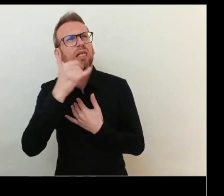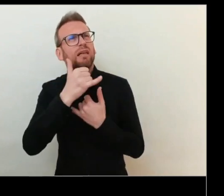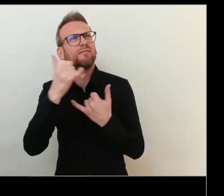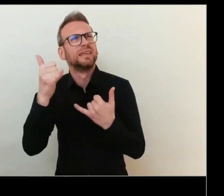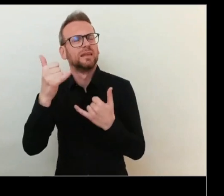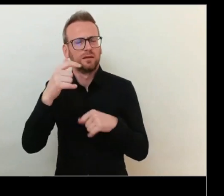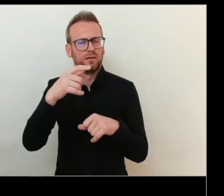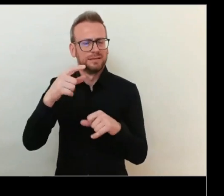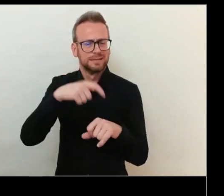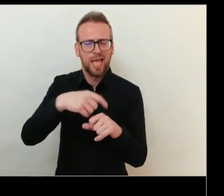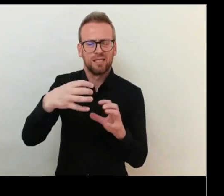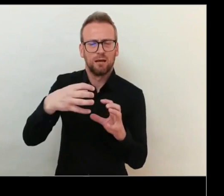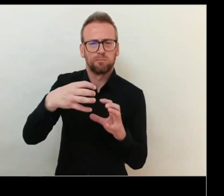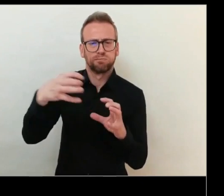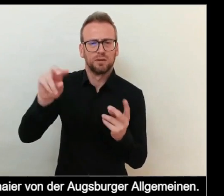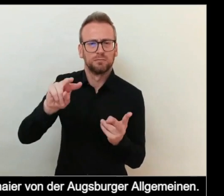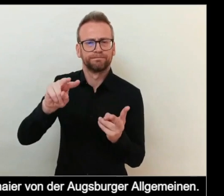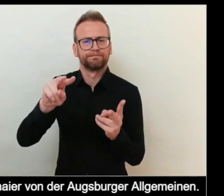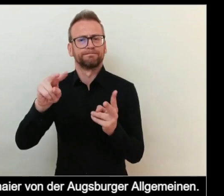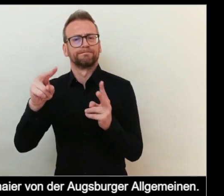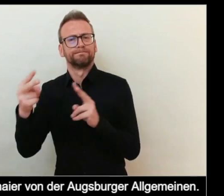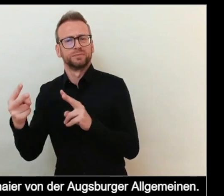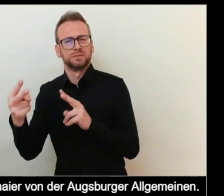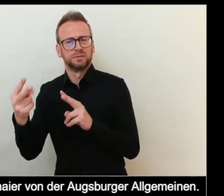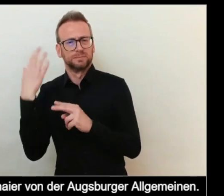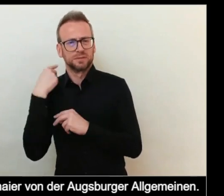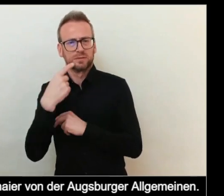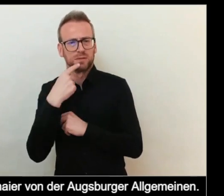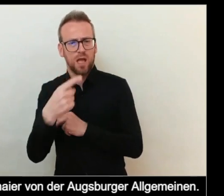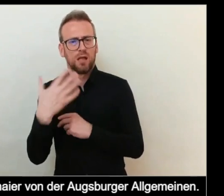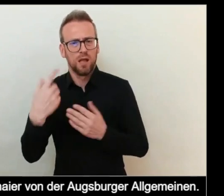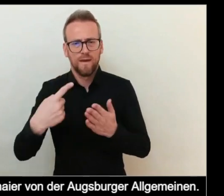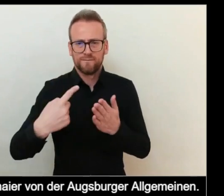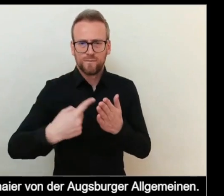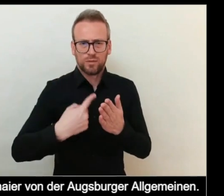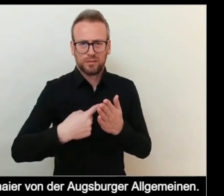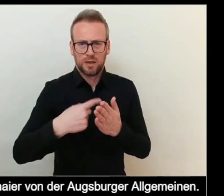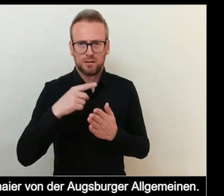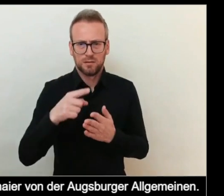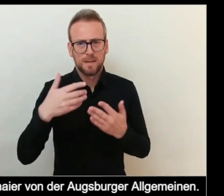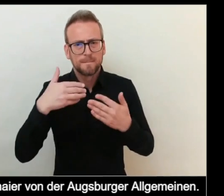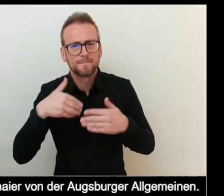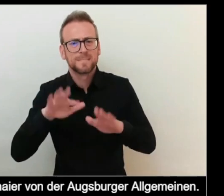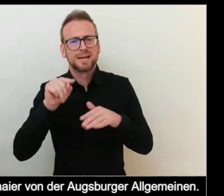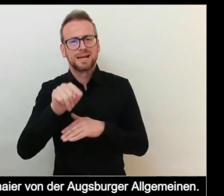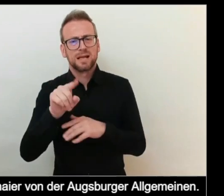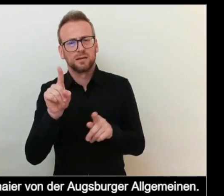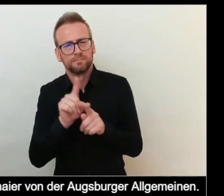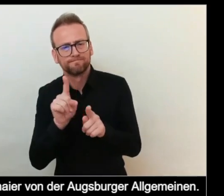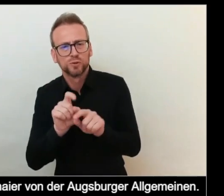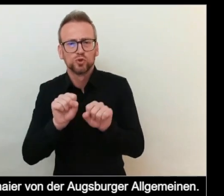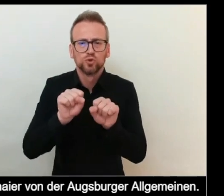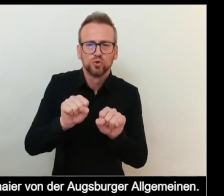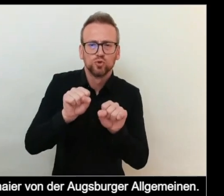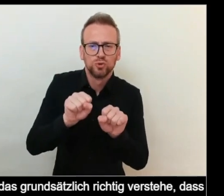Sie sich vorstellen, dass, wenn das Bundesgesetz jetzt dann beschlossen ist, sofort tätig zu werden?